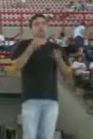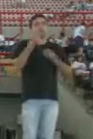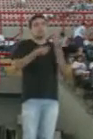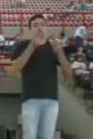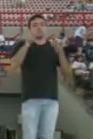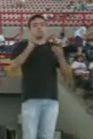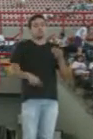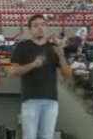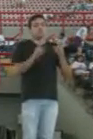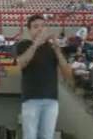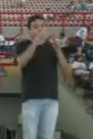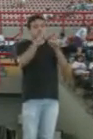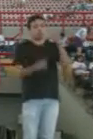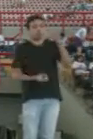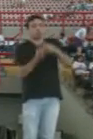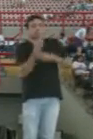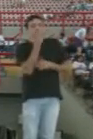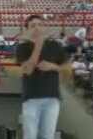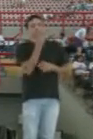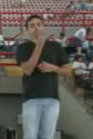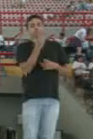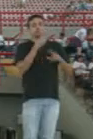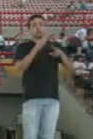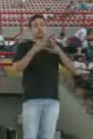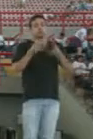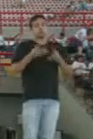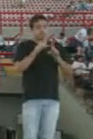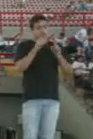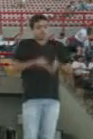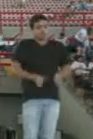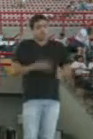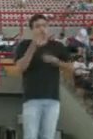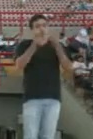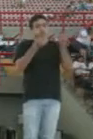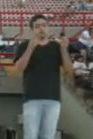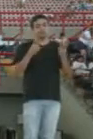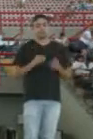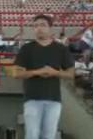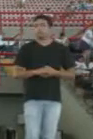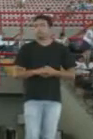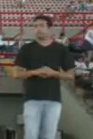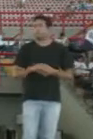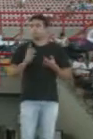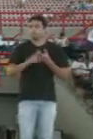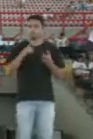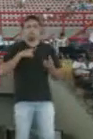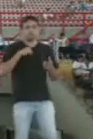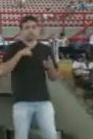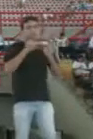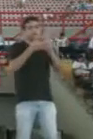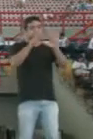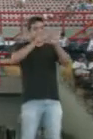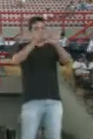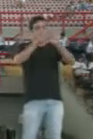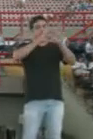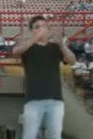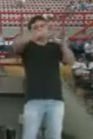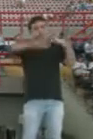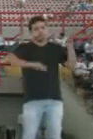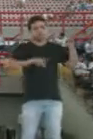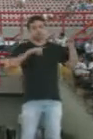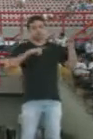é que nascem as palavras. É um texto literário, e que de alguma maneira é cheio de figuras de linguagem.